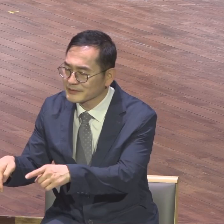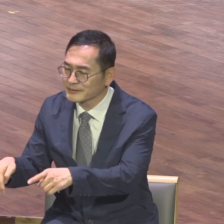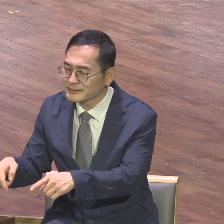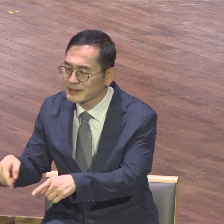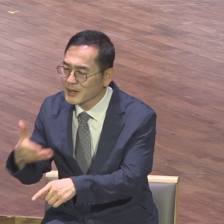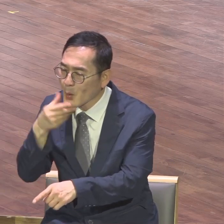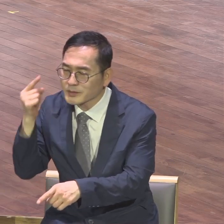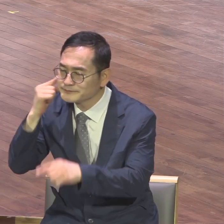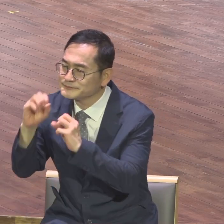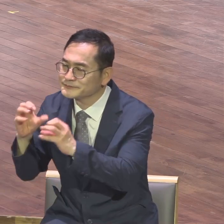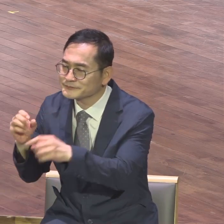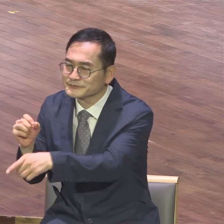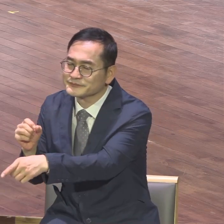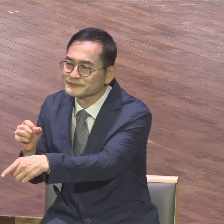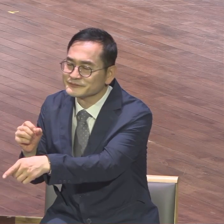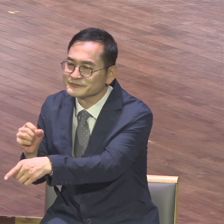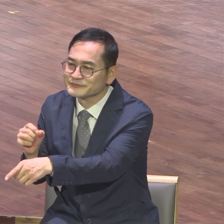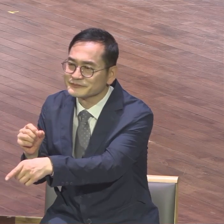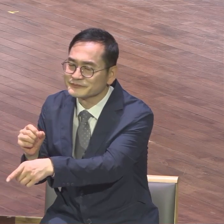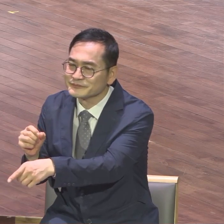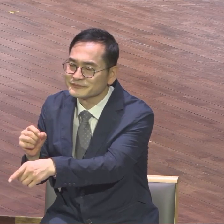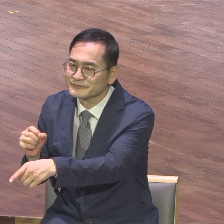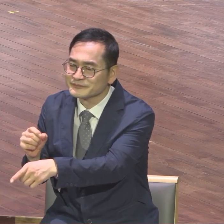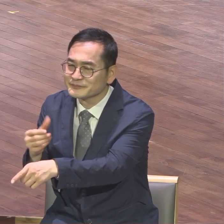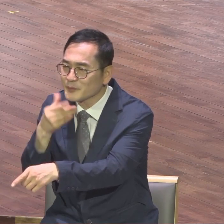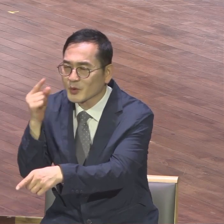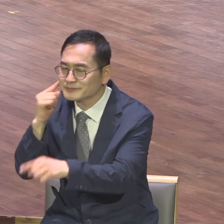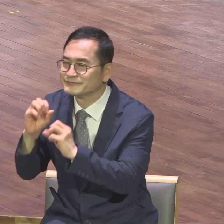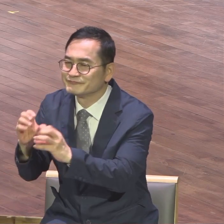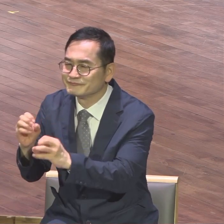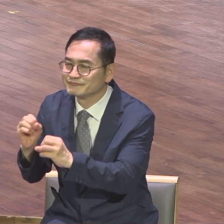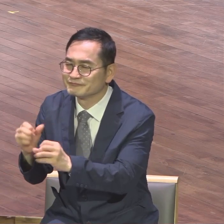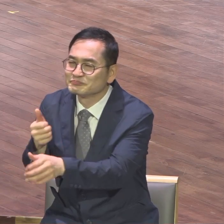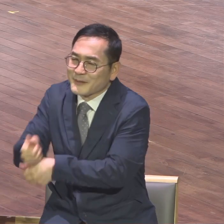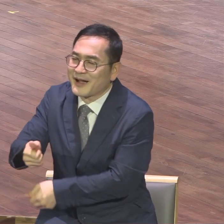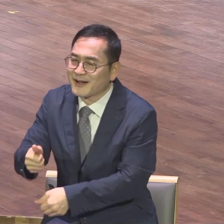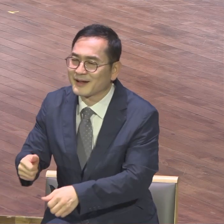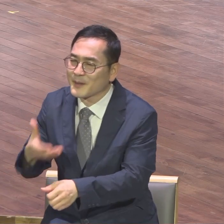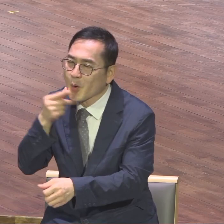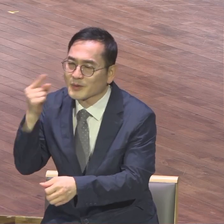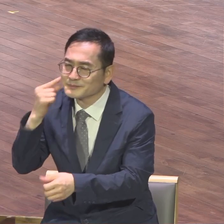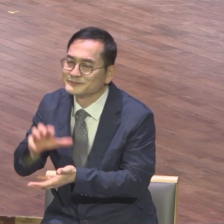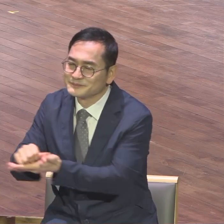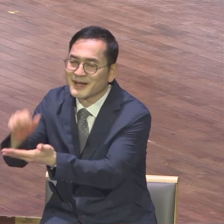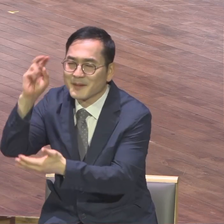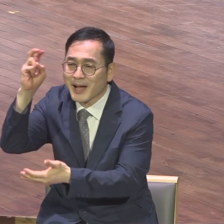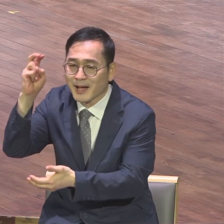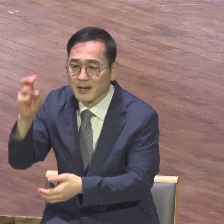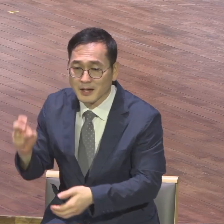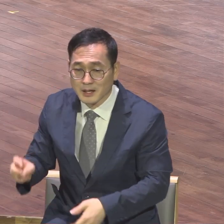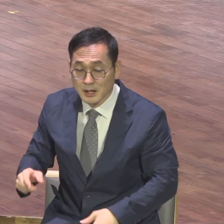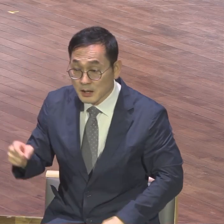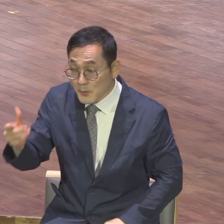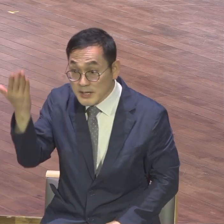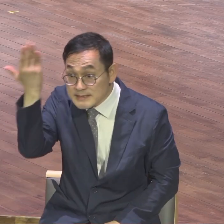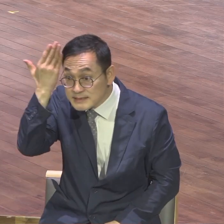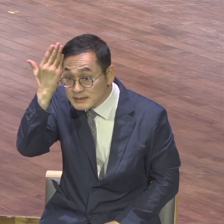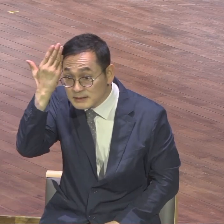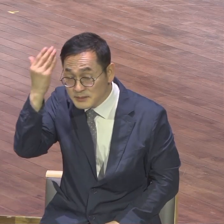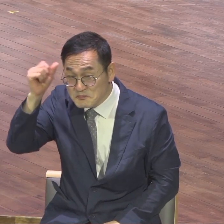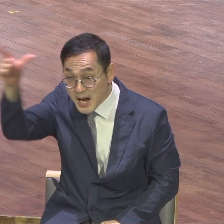왜냐하면 학문하면 또 바울이 둘째 가람 서러울 정도로 엄청난 그러한